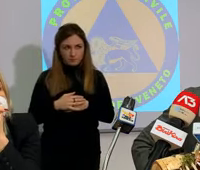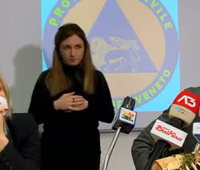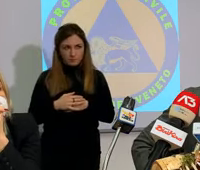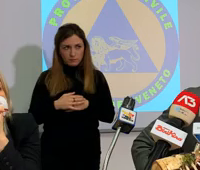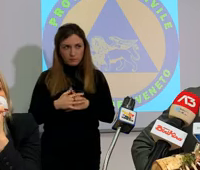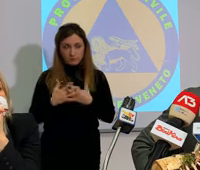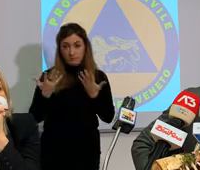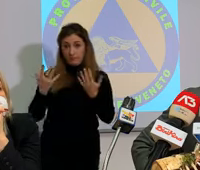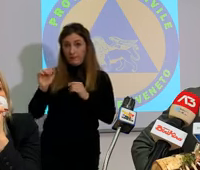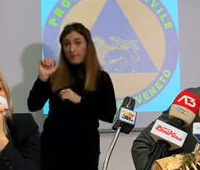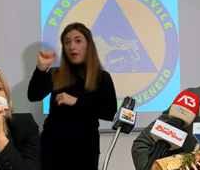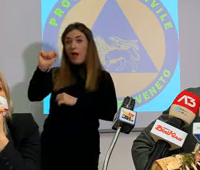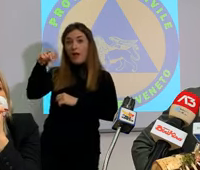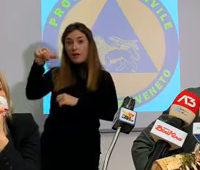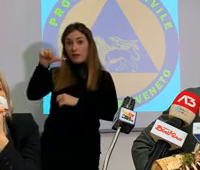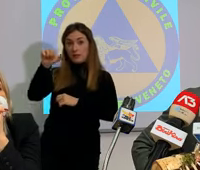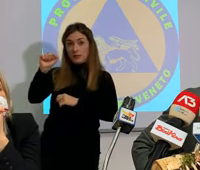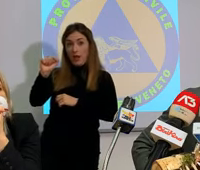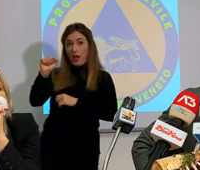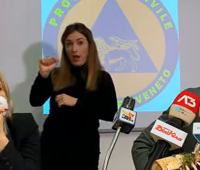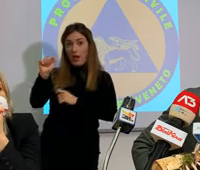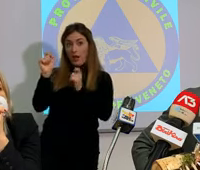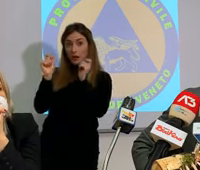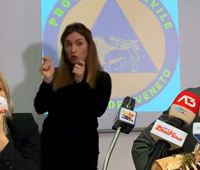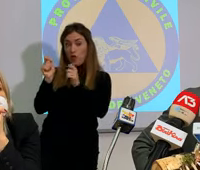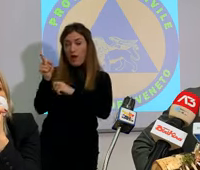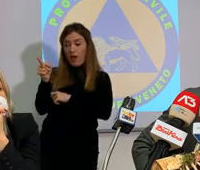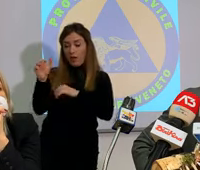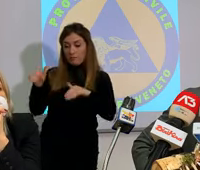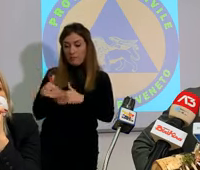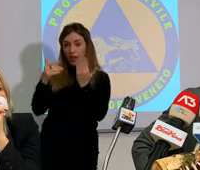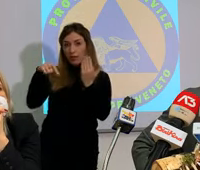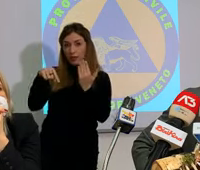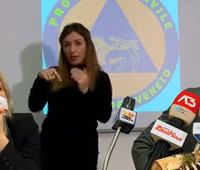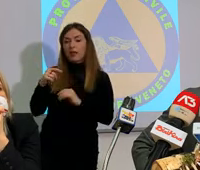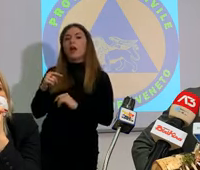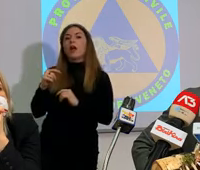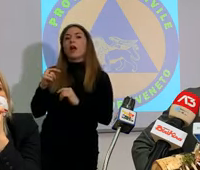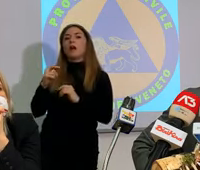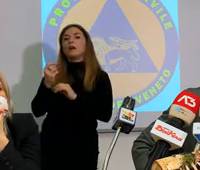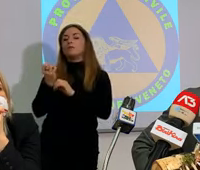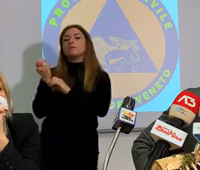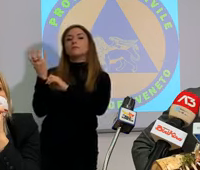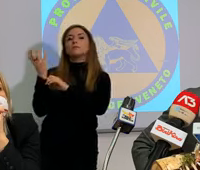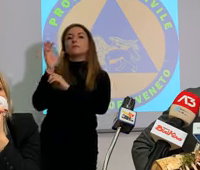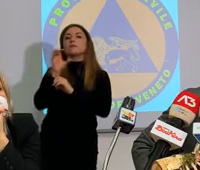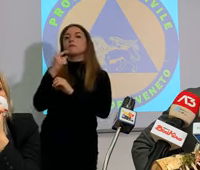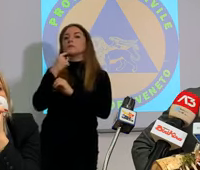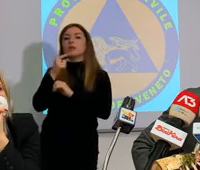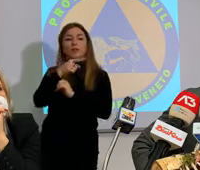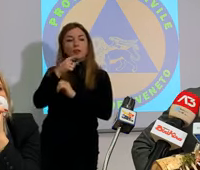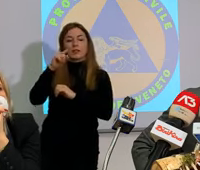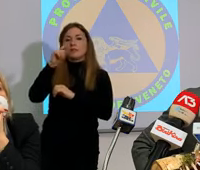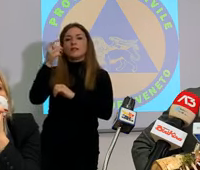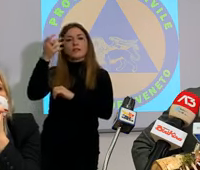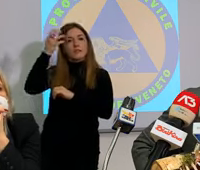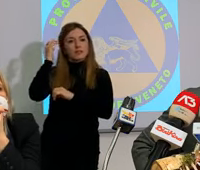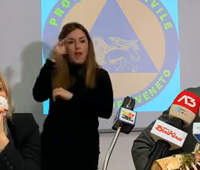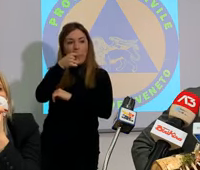l'ansa oggi stamattina ha battuto la notizia secondo cui lei sarebbe favorevole